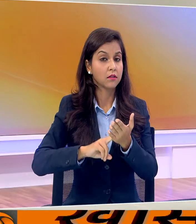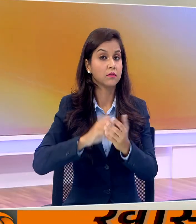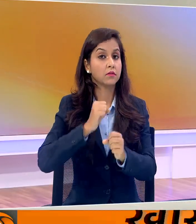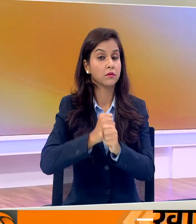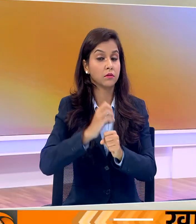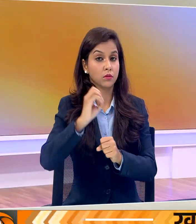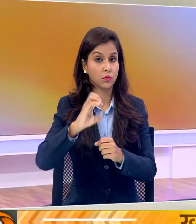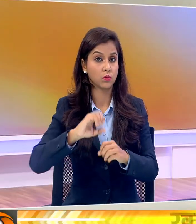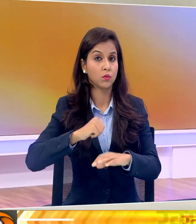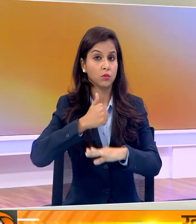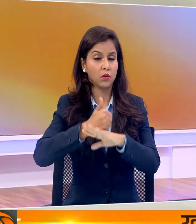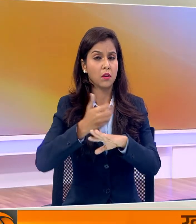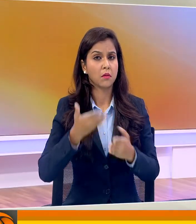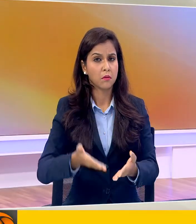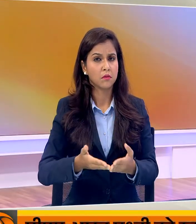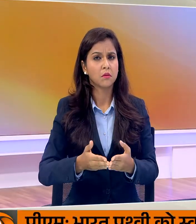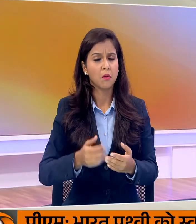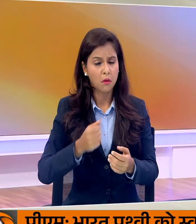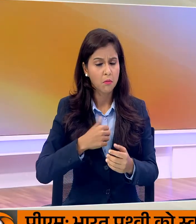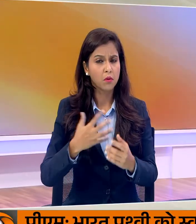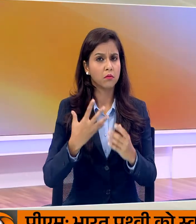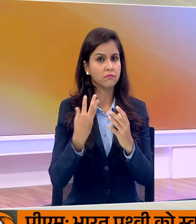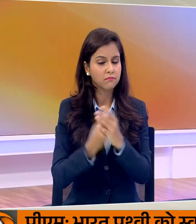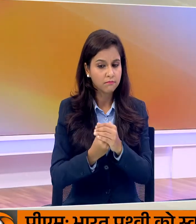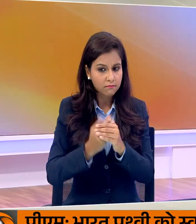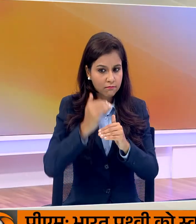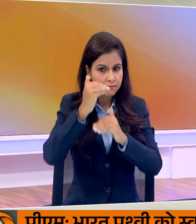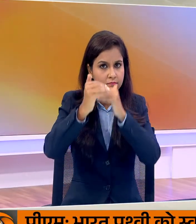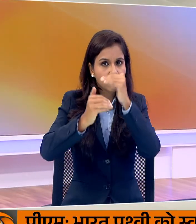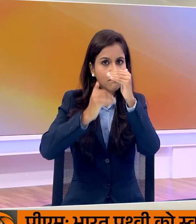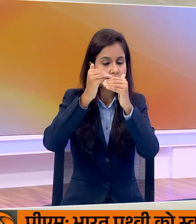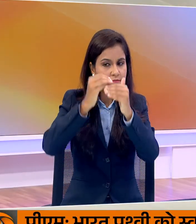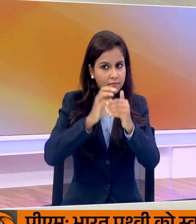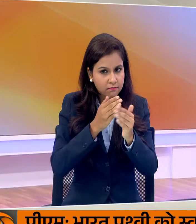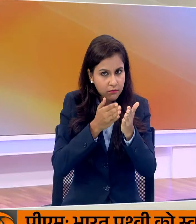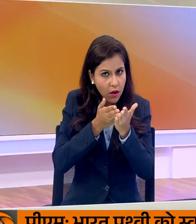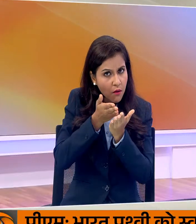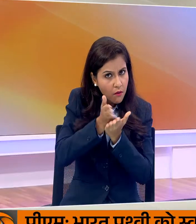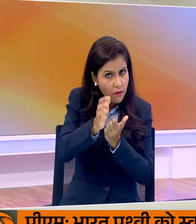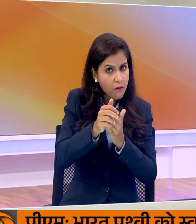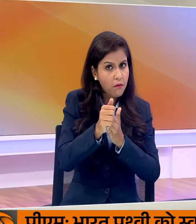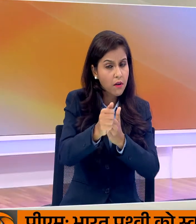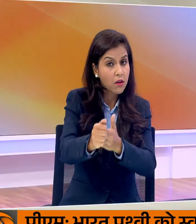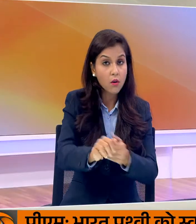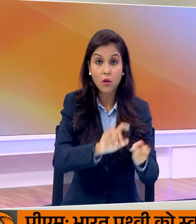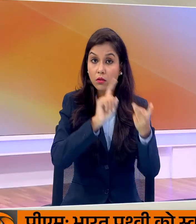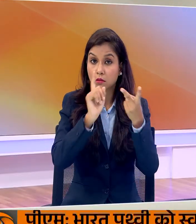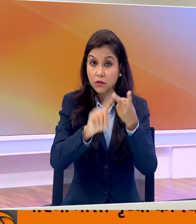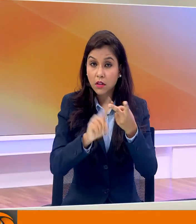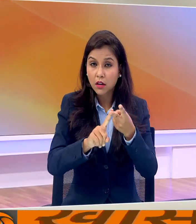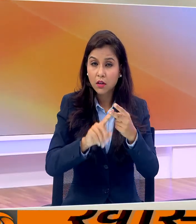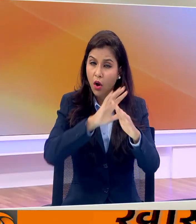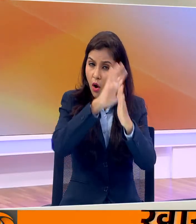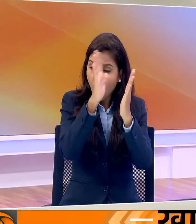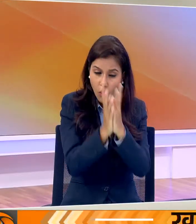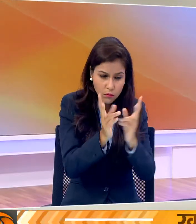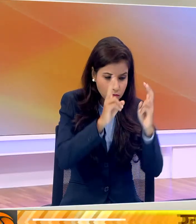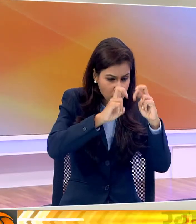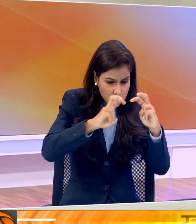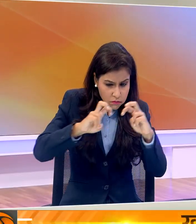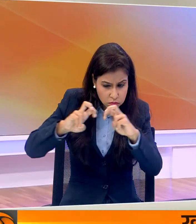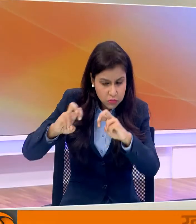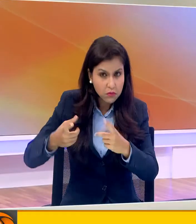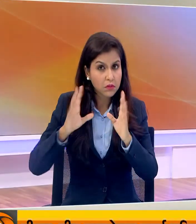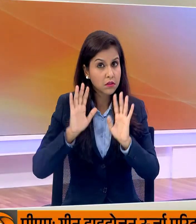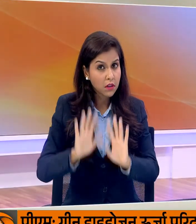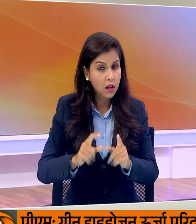हमको एक डेवलप्ड कंट्री की तरफ ले जाएगी, और दूसरा सारे के सारे जो भी रिसर्च हैं एजुकेशन